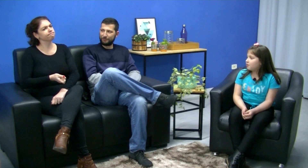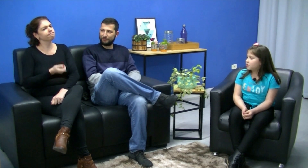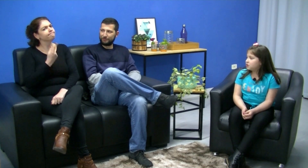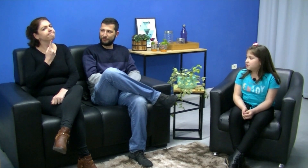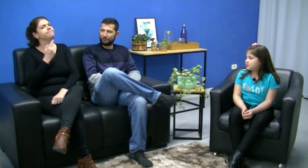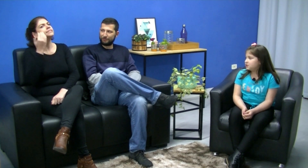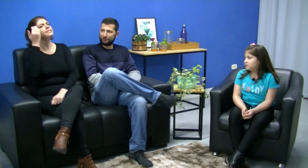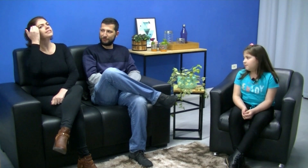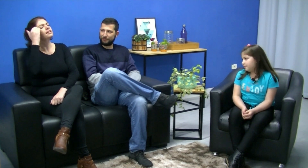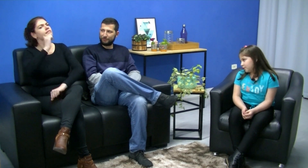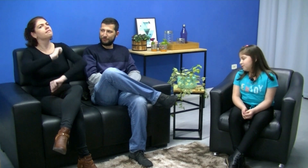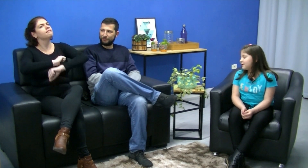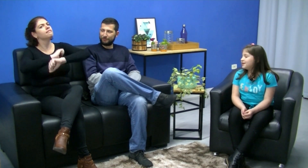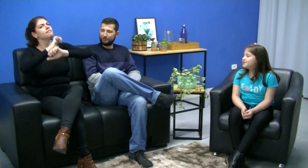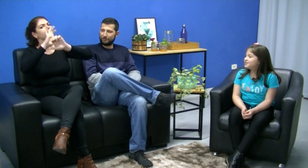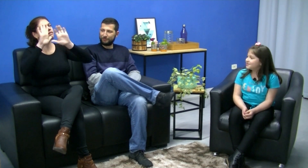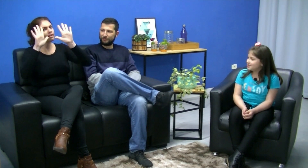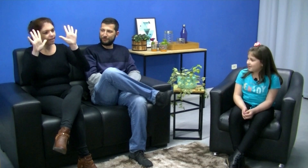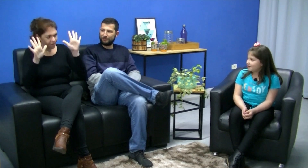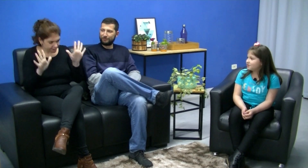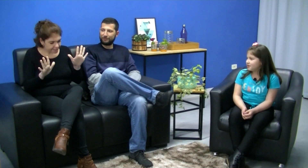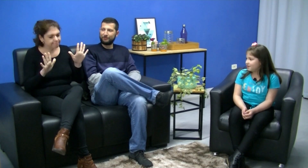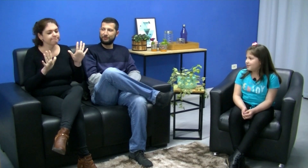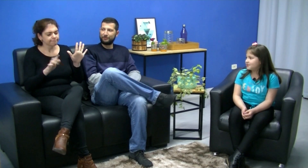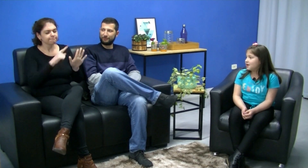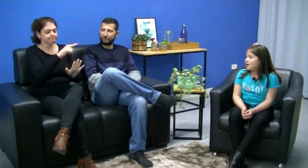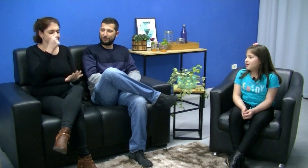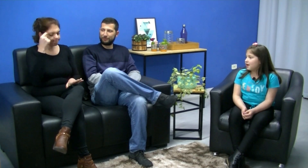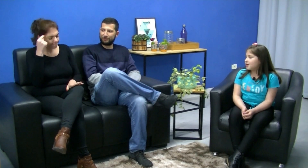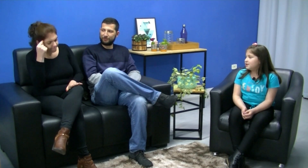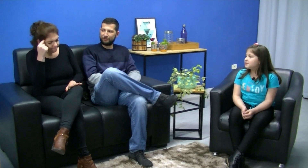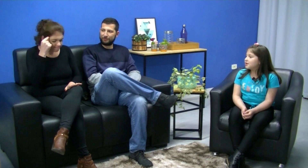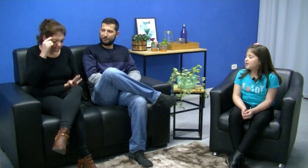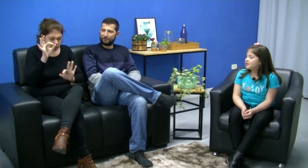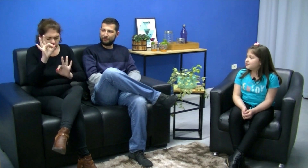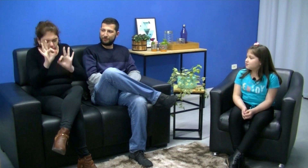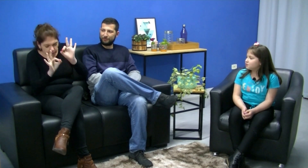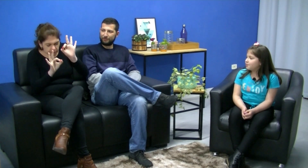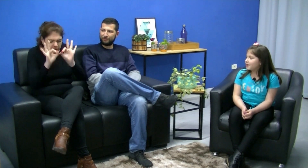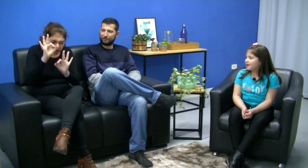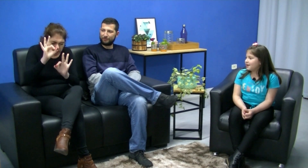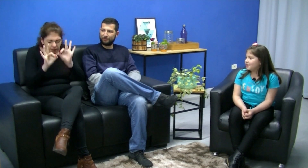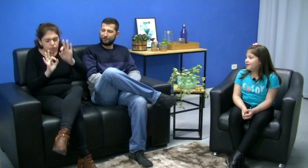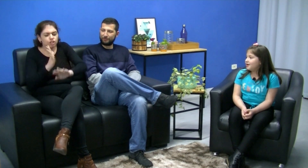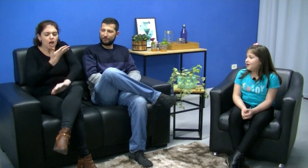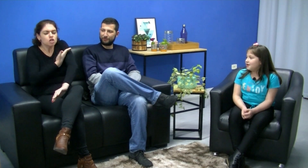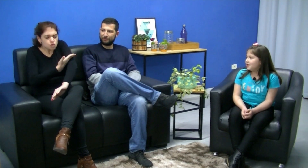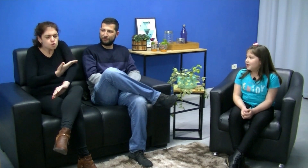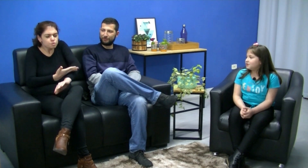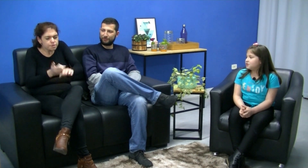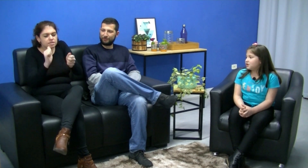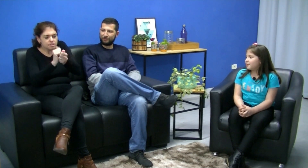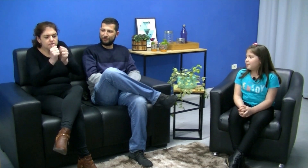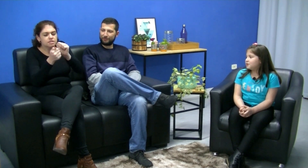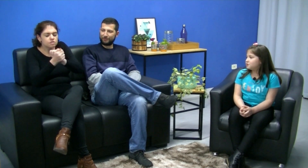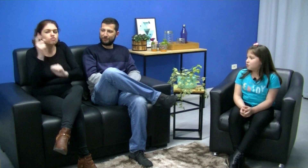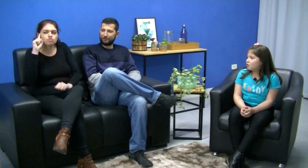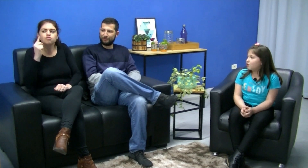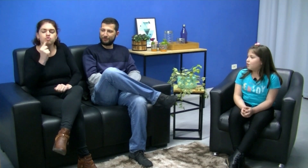de português de sinal de libras. E aí esclarece tudo pra ela e ela já